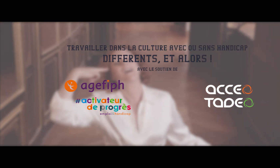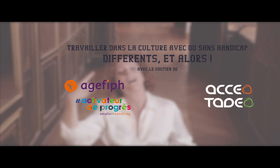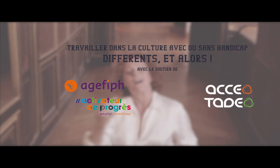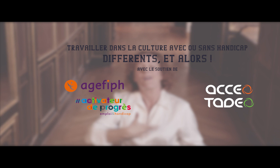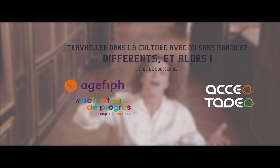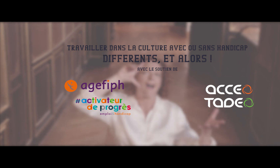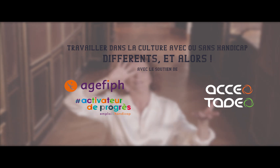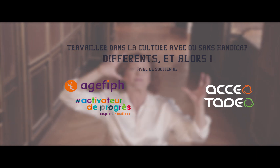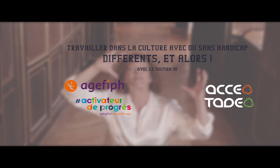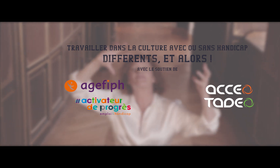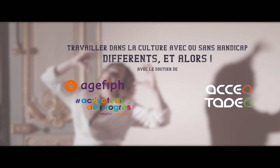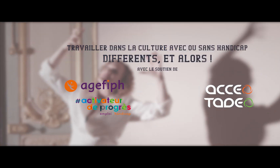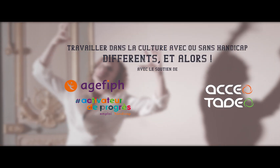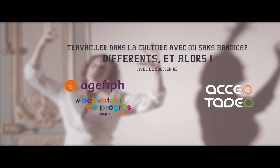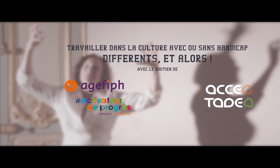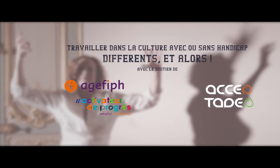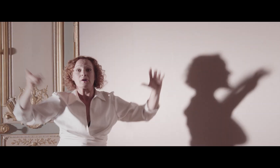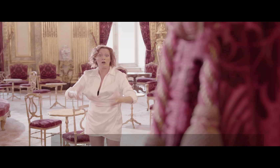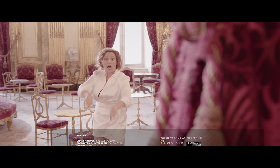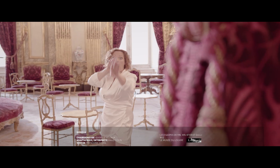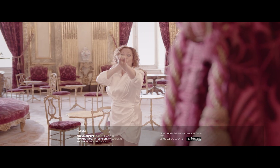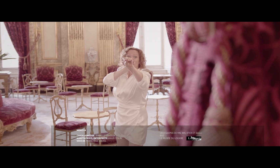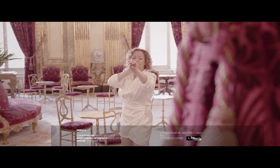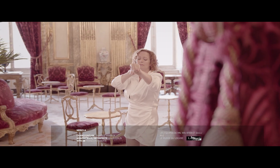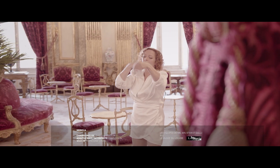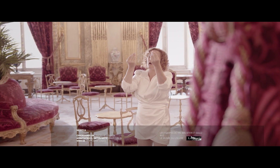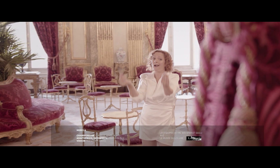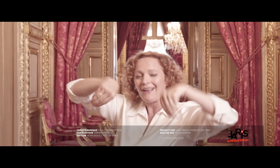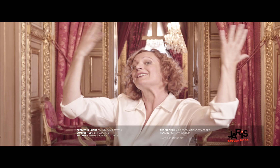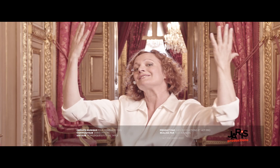le soutien de la GFIP et d'Accès au Tadeo. Ils voudraient nous faire taire.